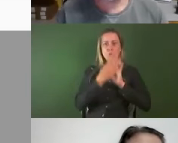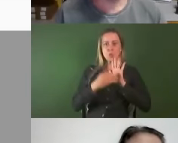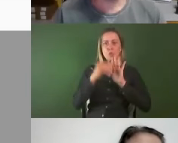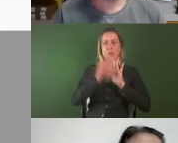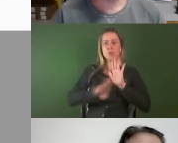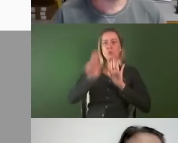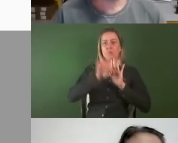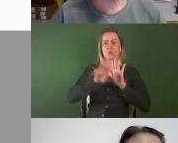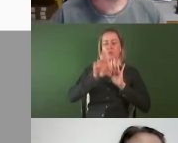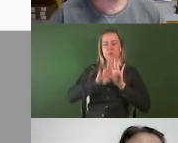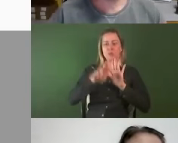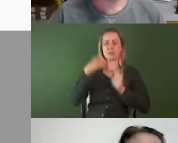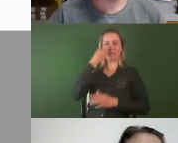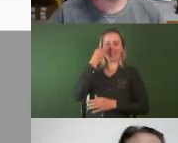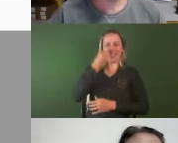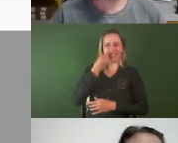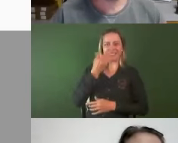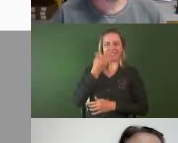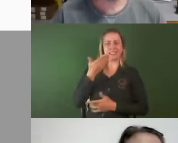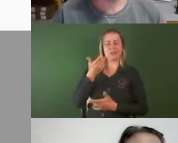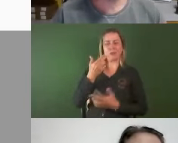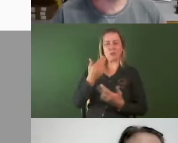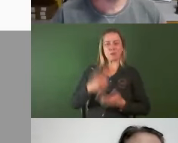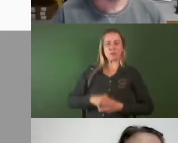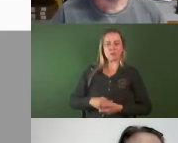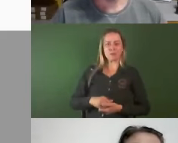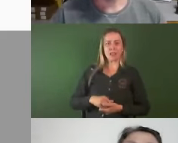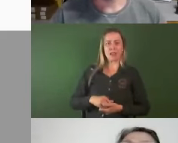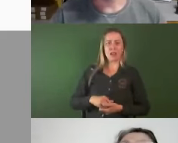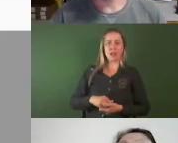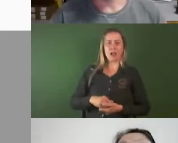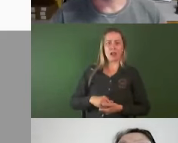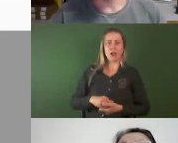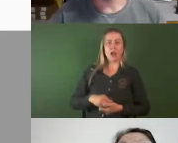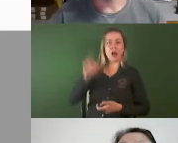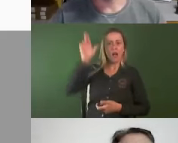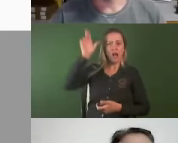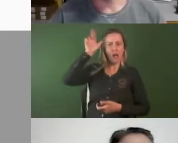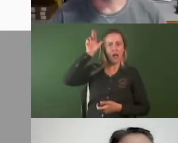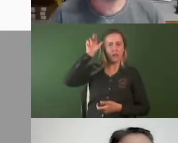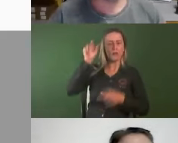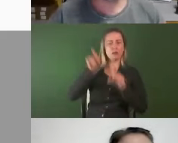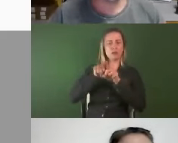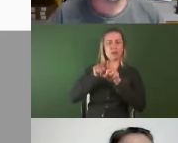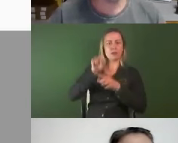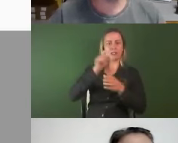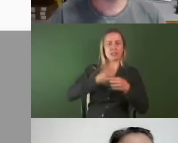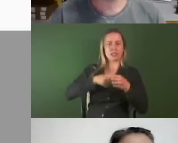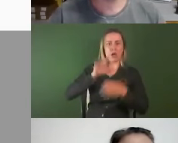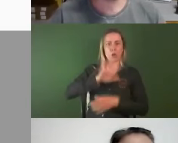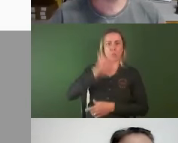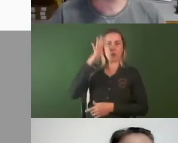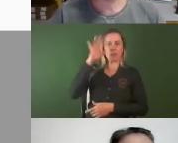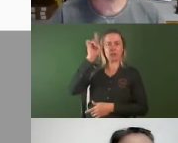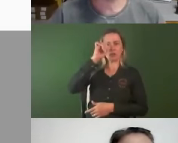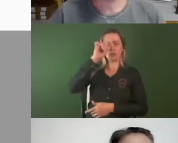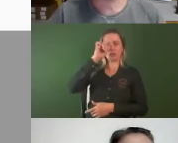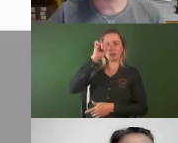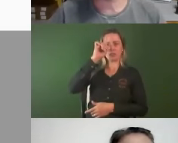esse cavalo em primeiro plano, radical aqui, e a cidade acontecendo ao fundo, um cotidiano, uma imagem bem